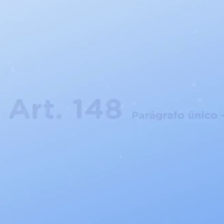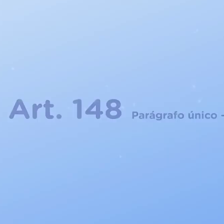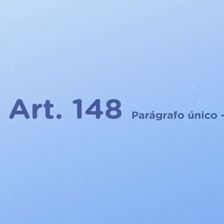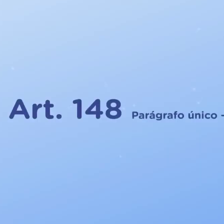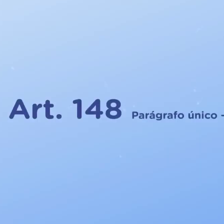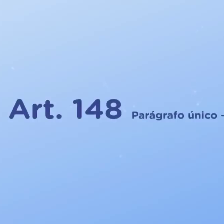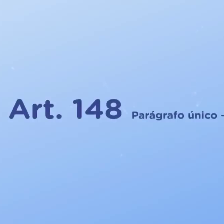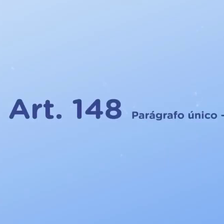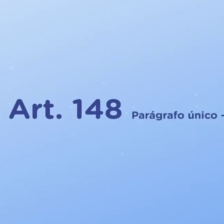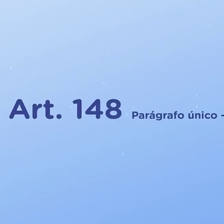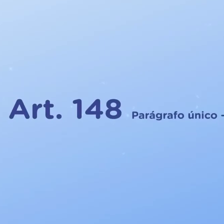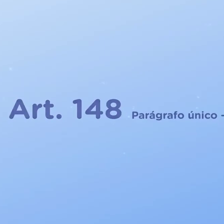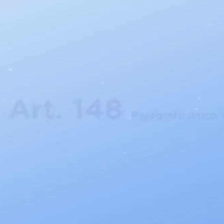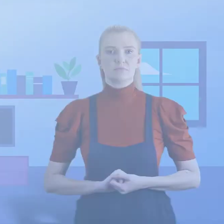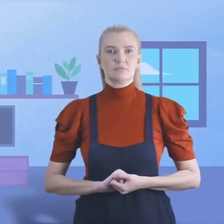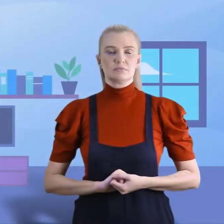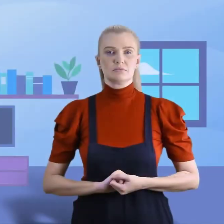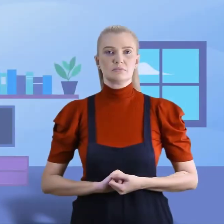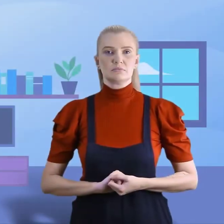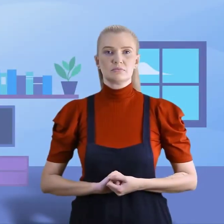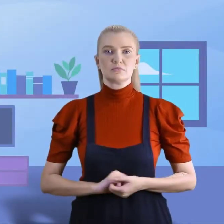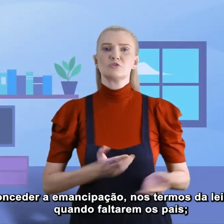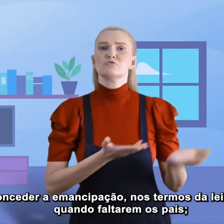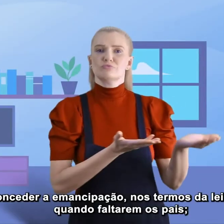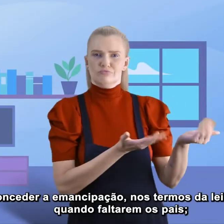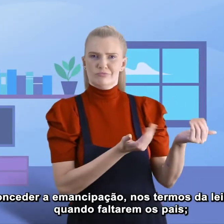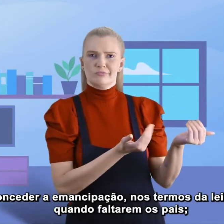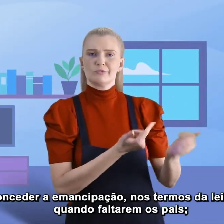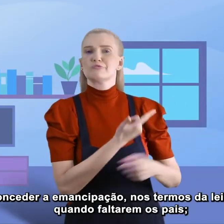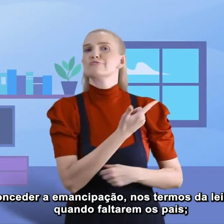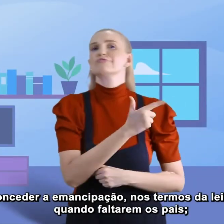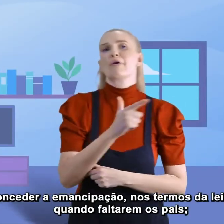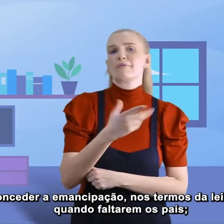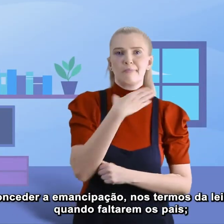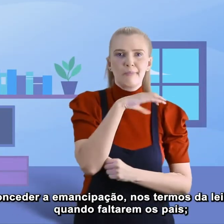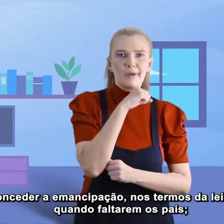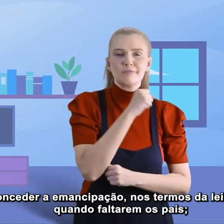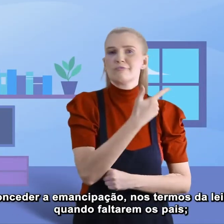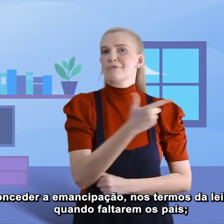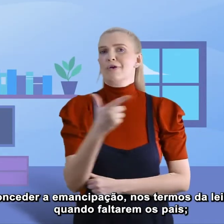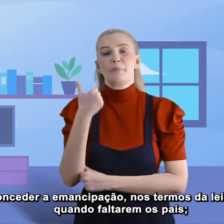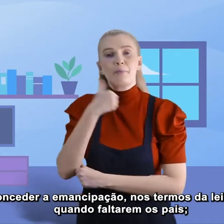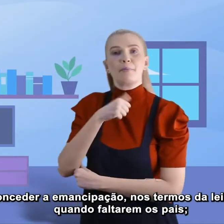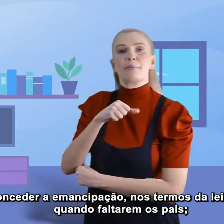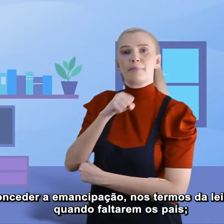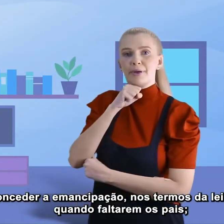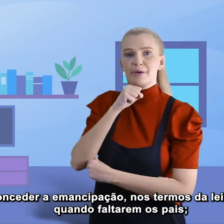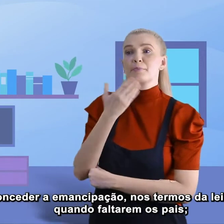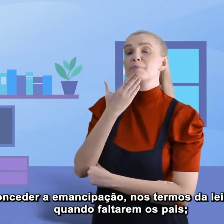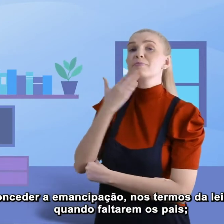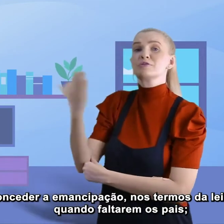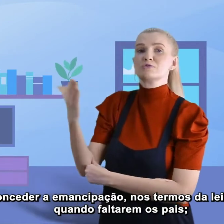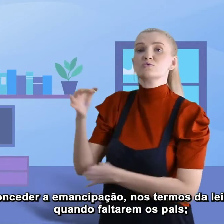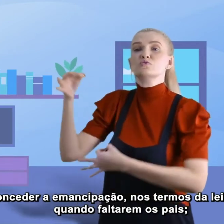Artigo 148, parágrafo único E, conceder a emancipação, nos termos da lei civil, quando faltarem